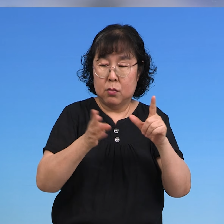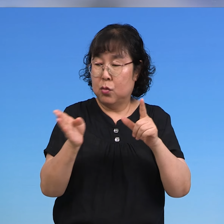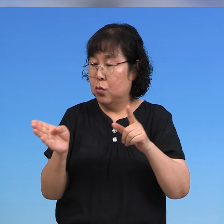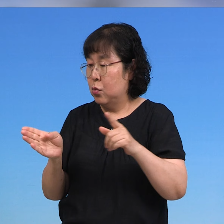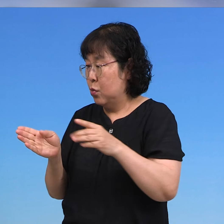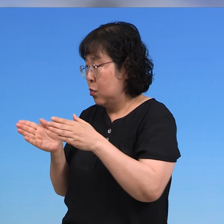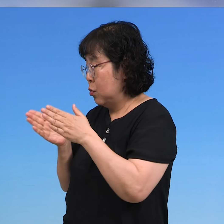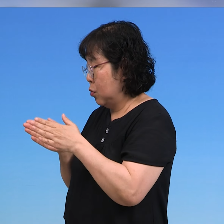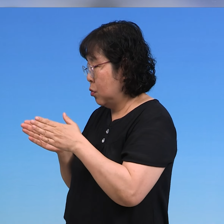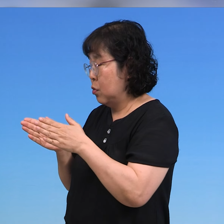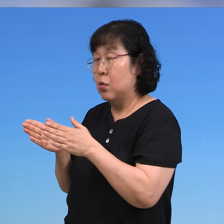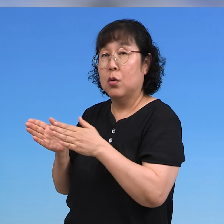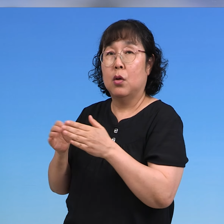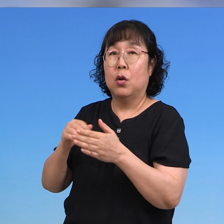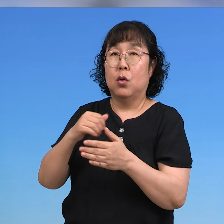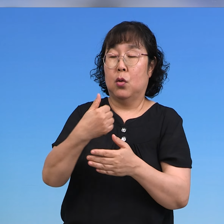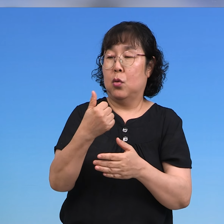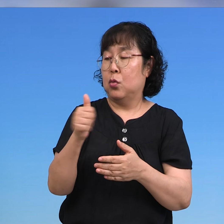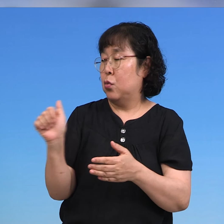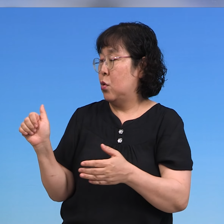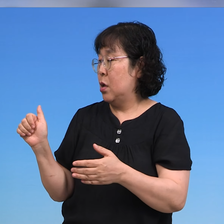있습니다.